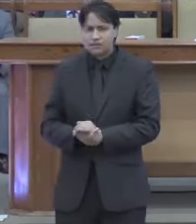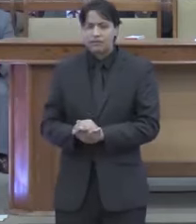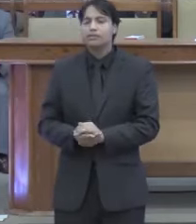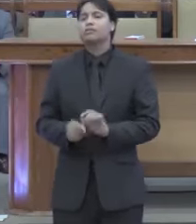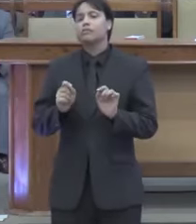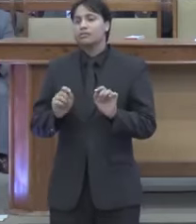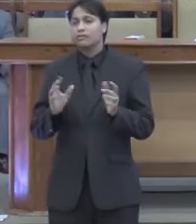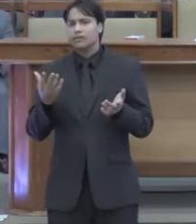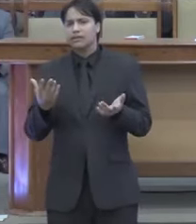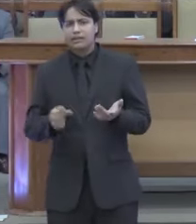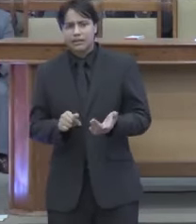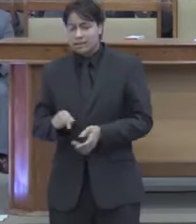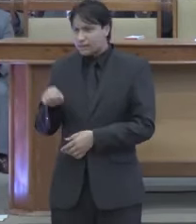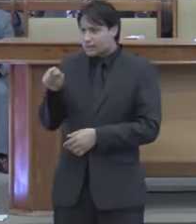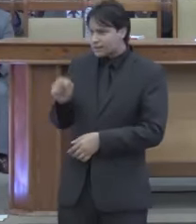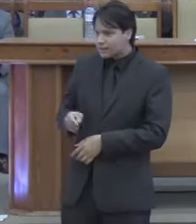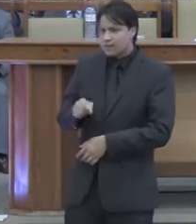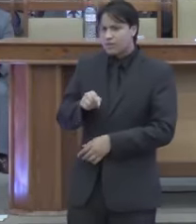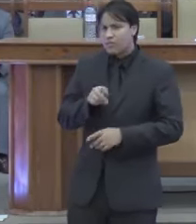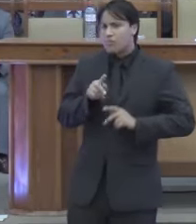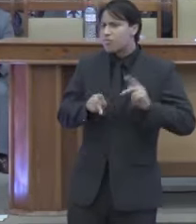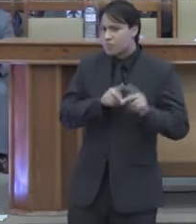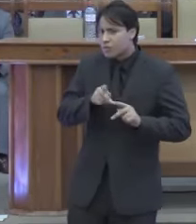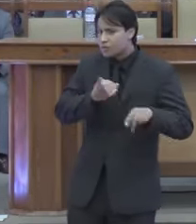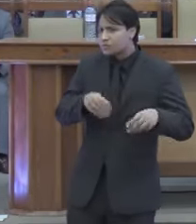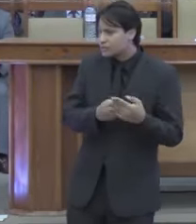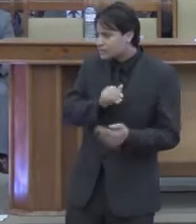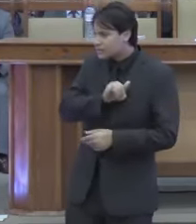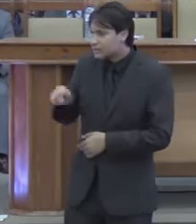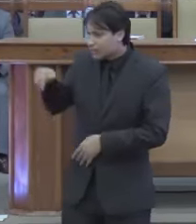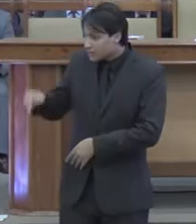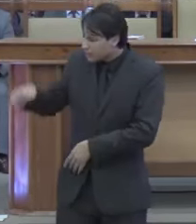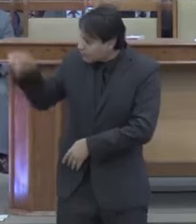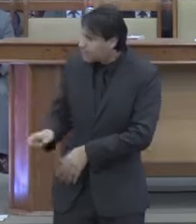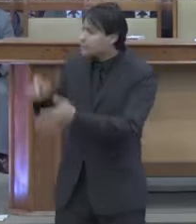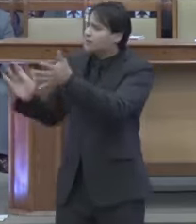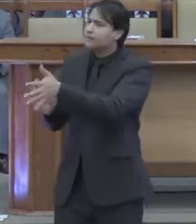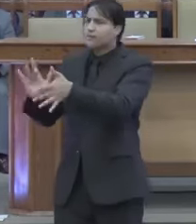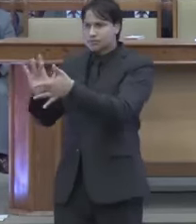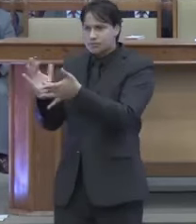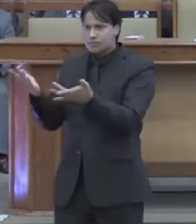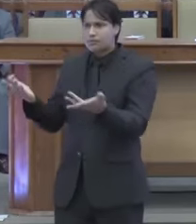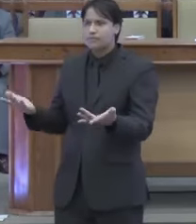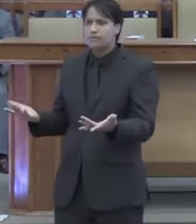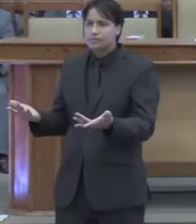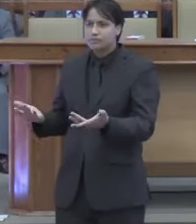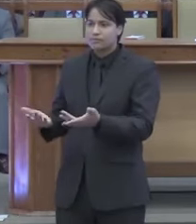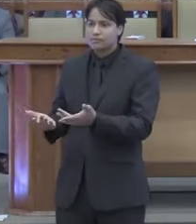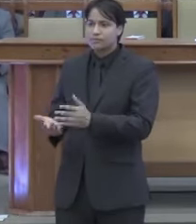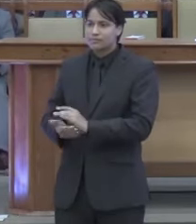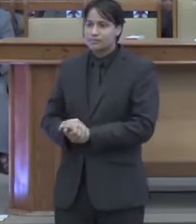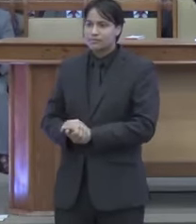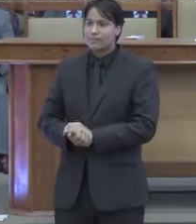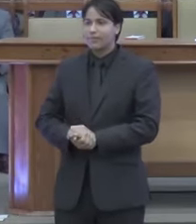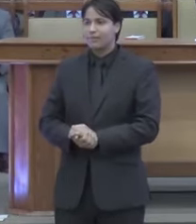dizer que esse filho de Davi, esse Jesus.